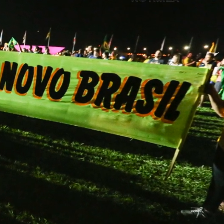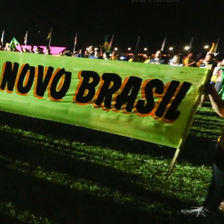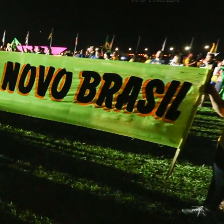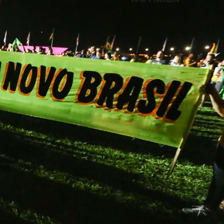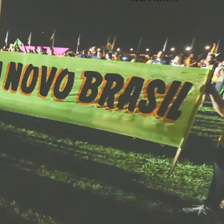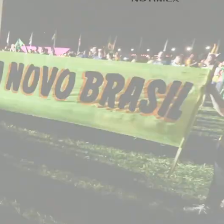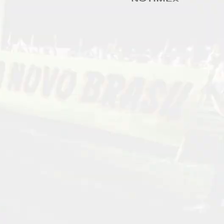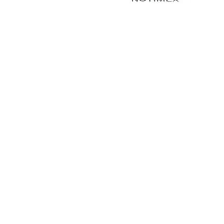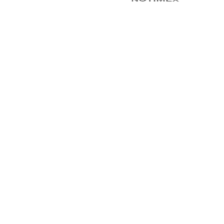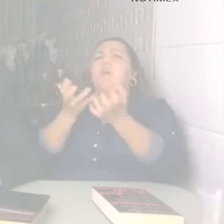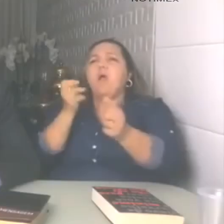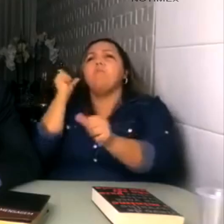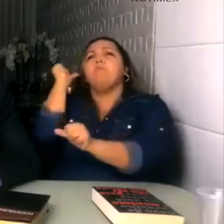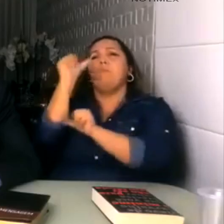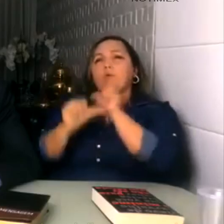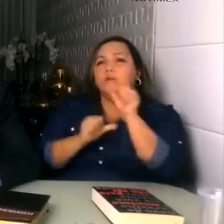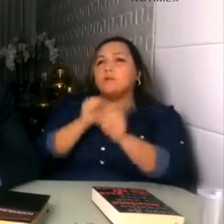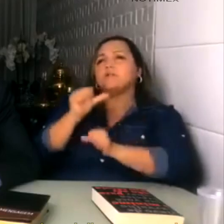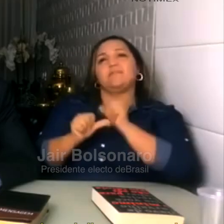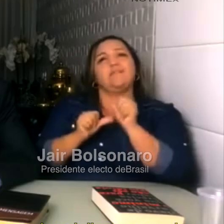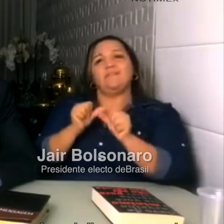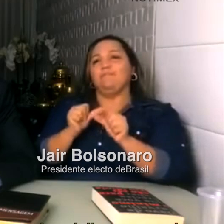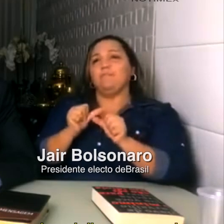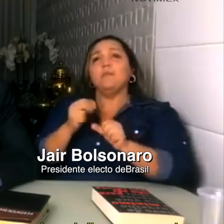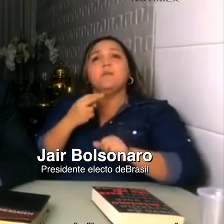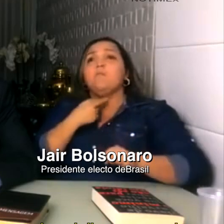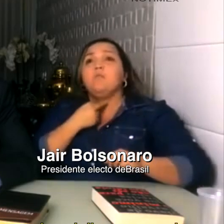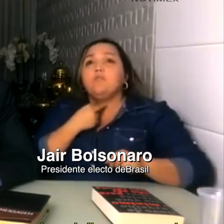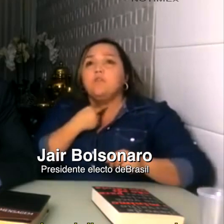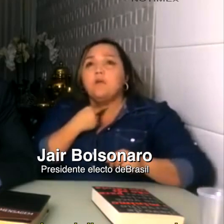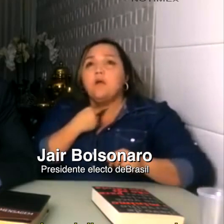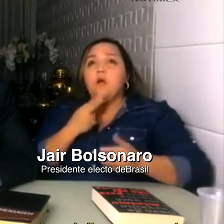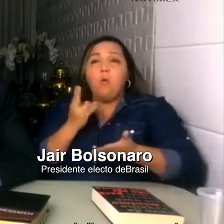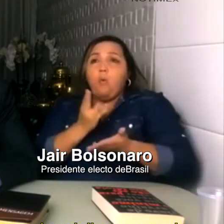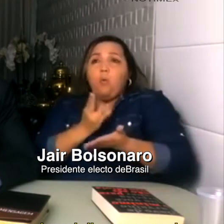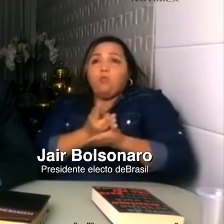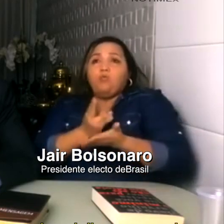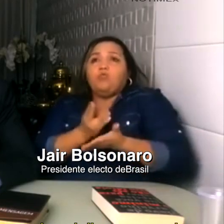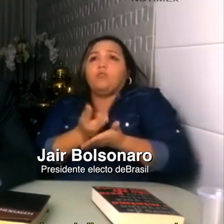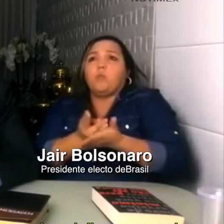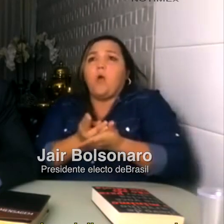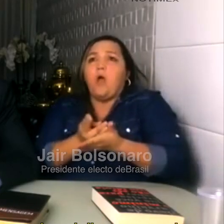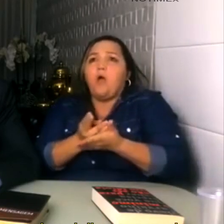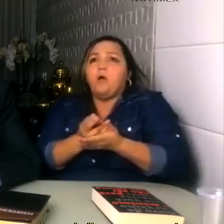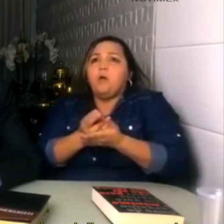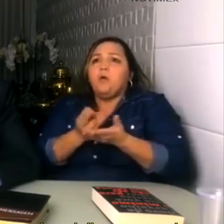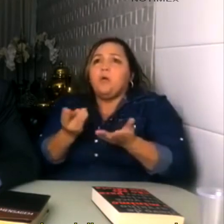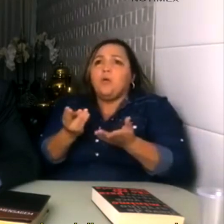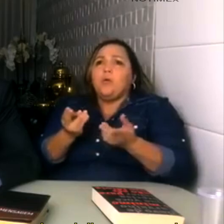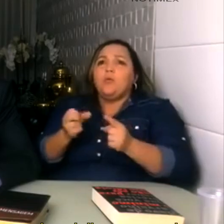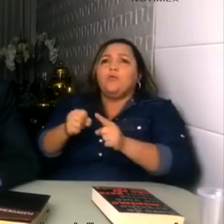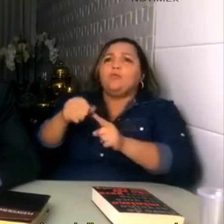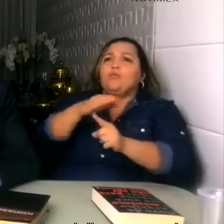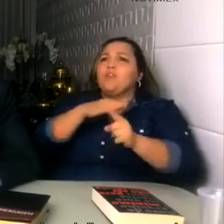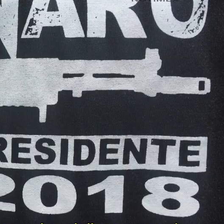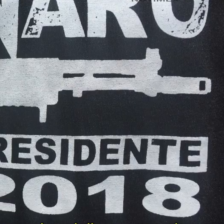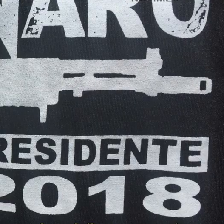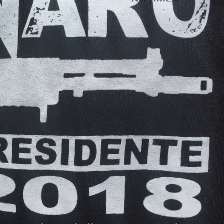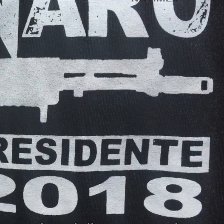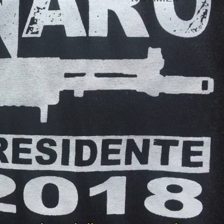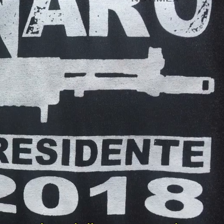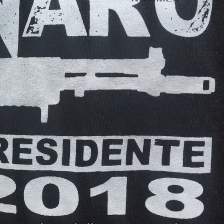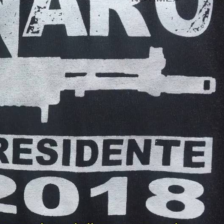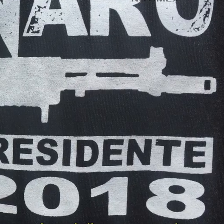gran nación. No podríamos más continuar flertando con el socialismo, con el comunismo y con